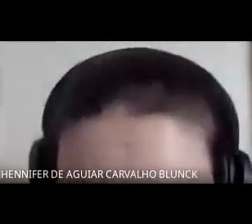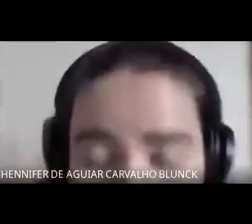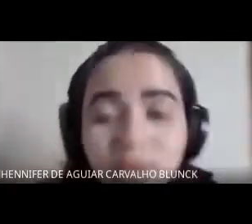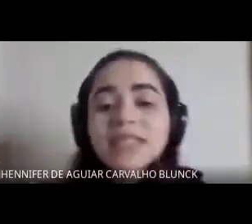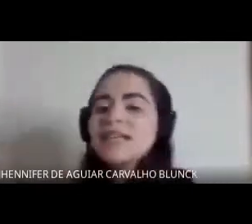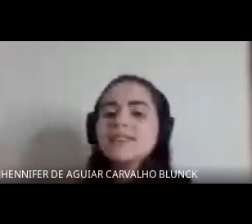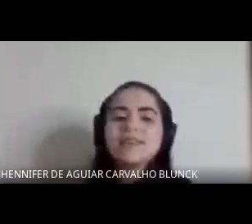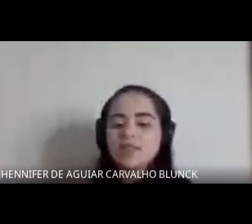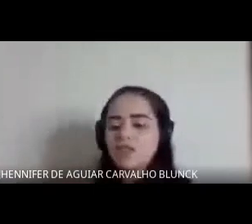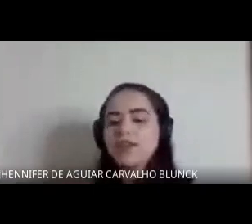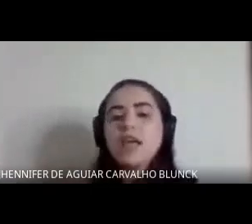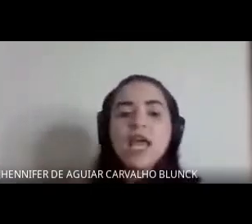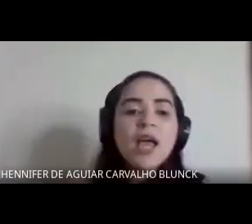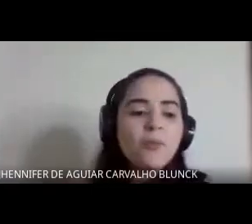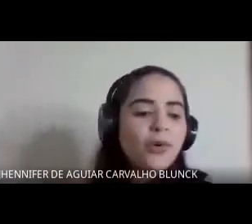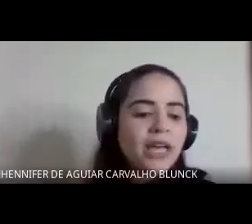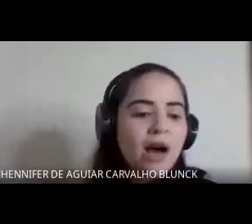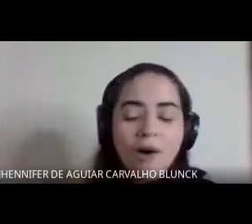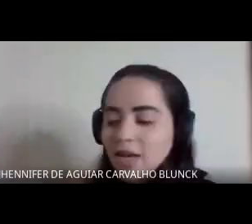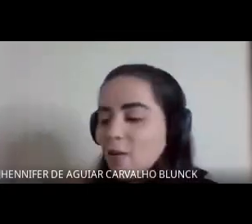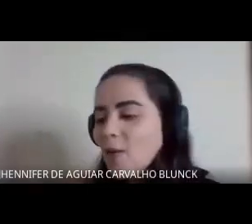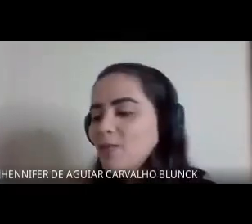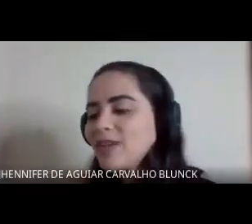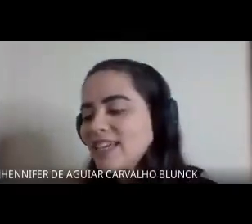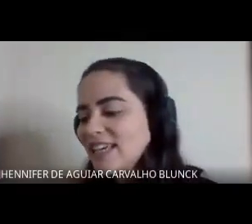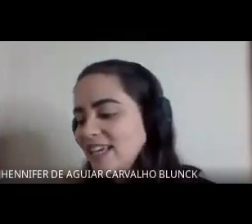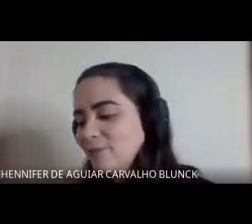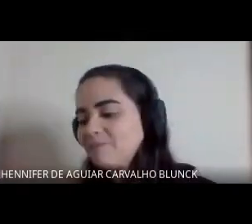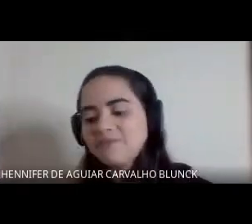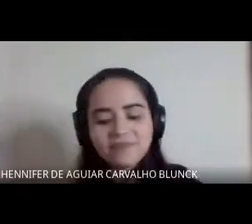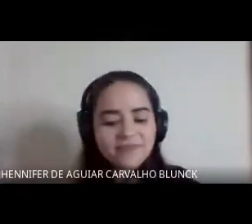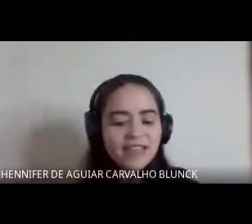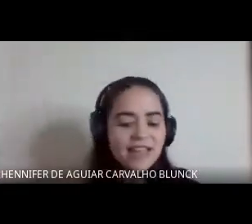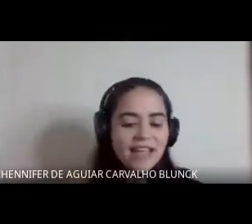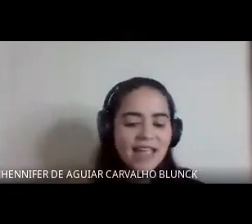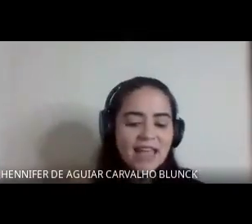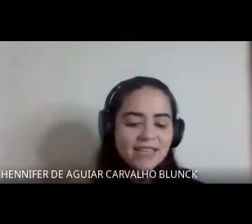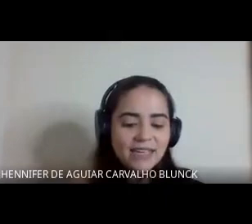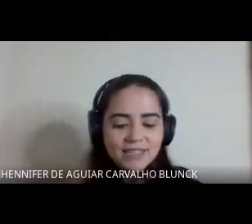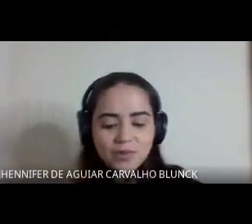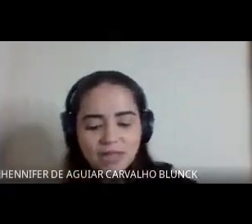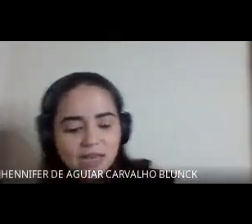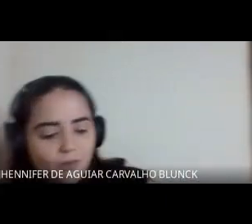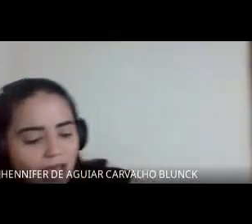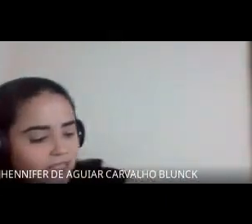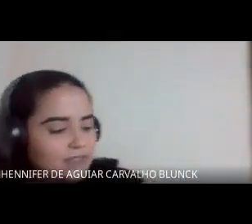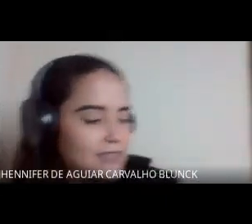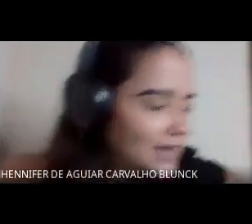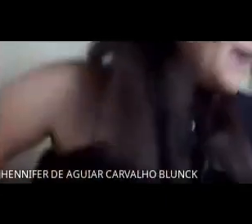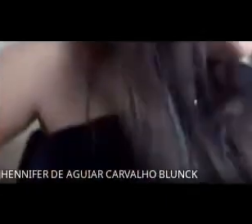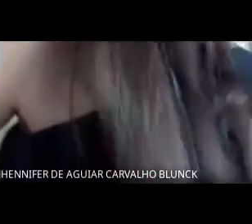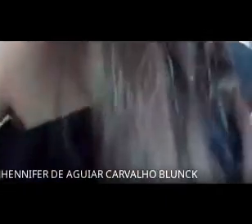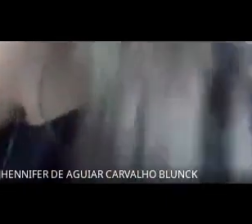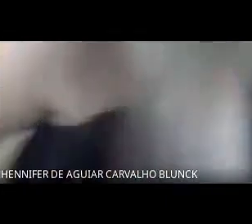questão que é muito interessante, porque olha como que essa questão